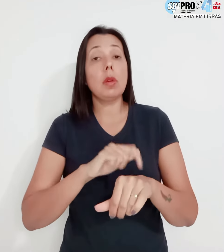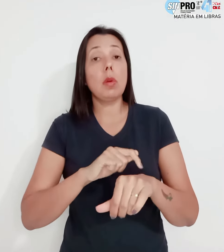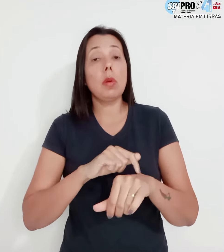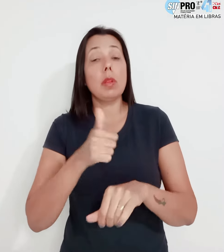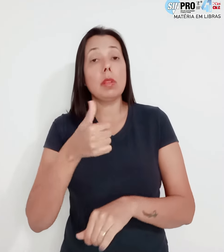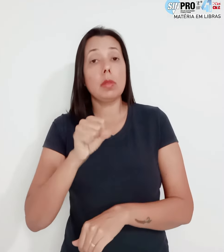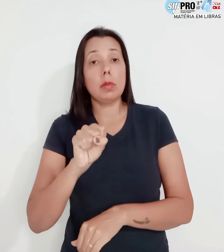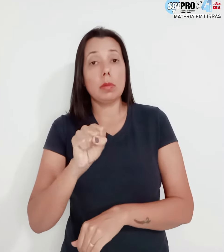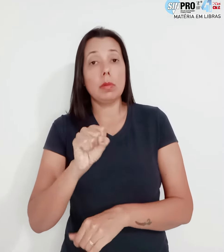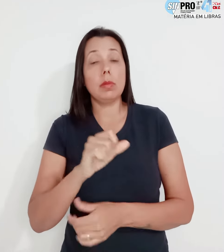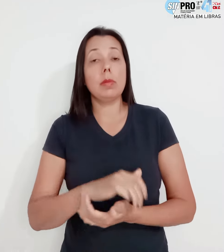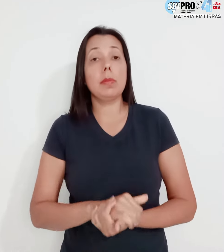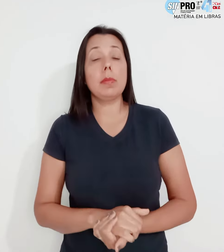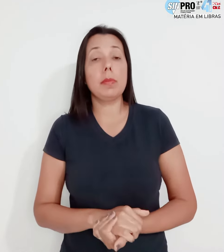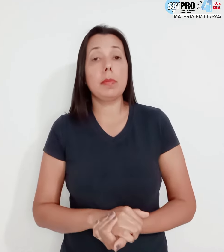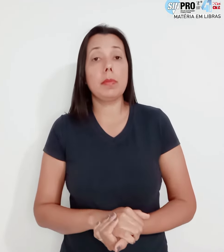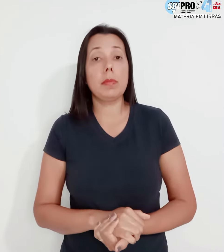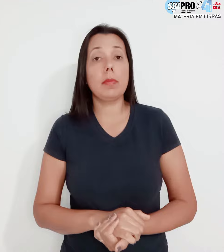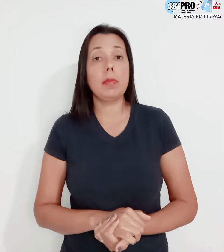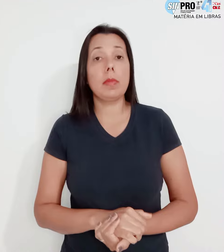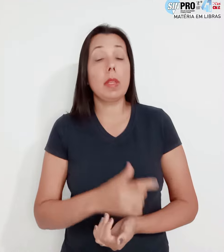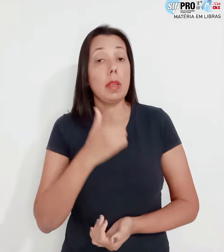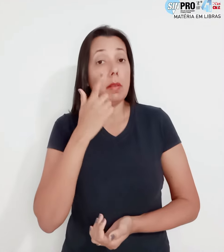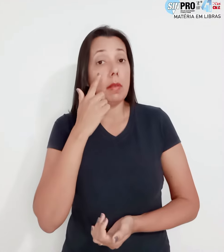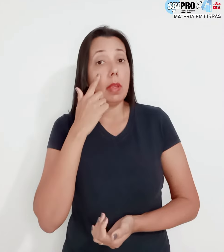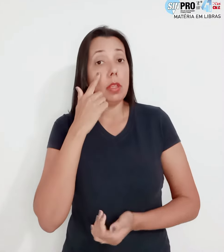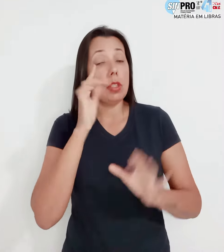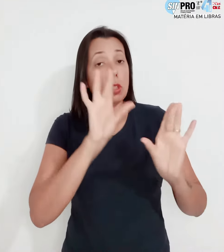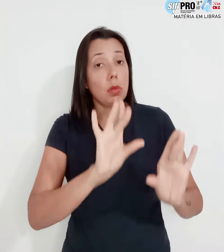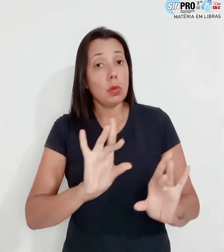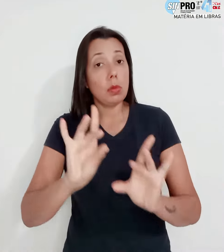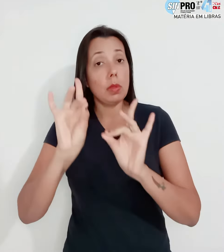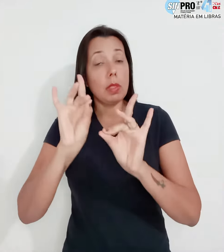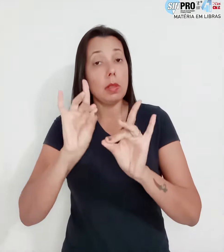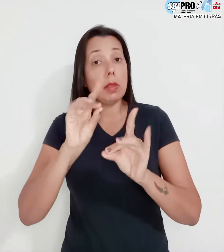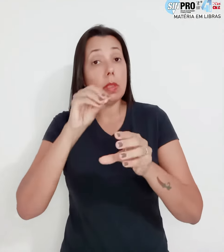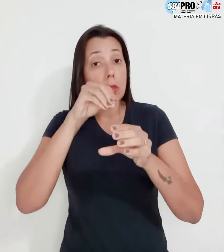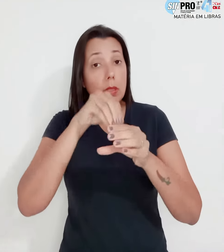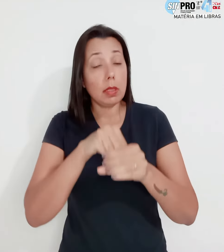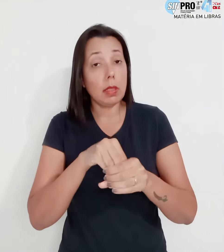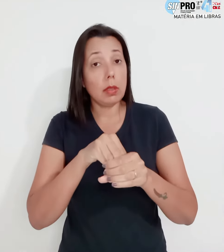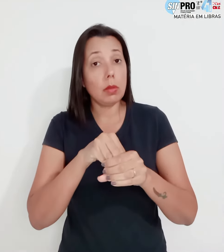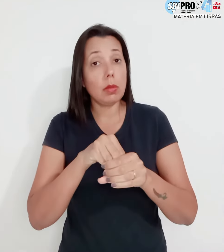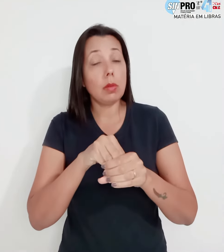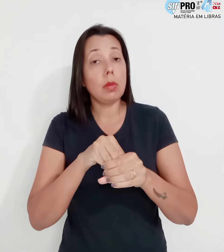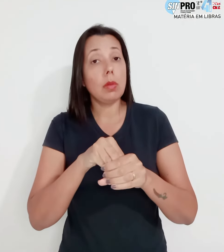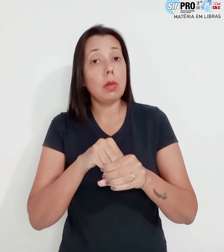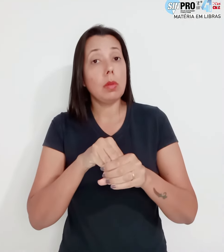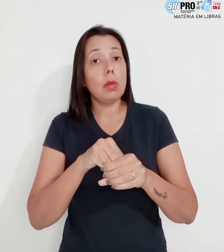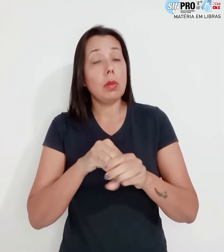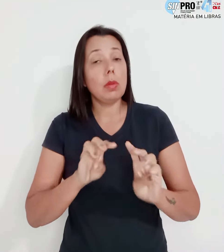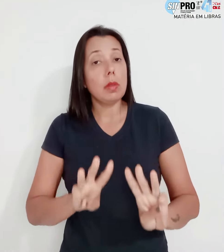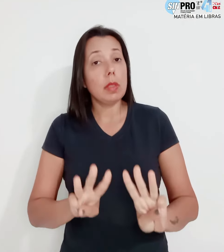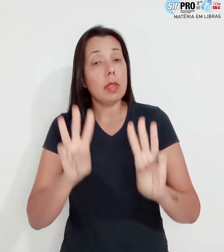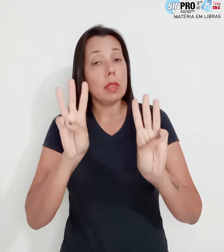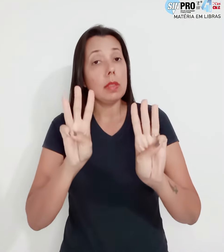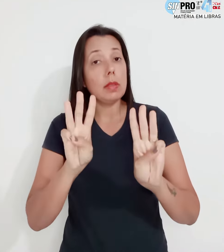18 horas. Confira no link dentro do quadro o endereço da sala virtual e